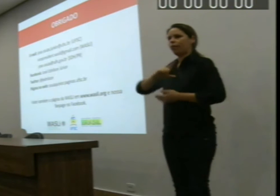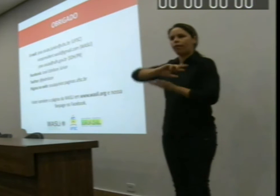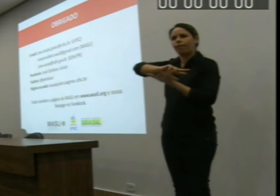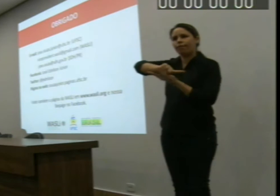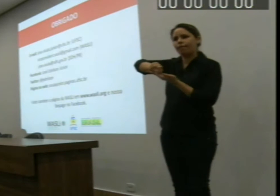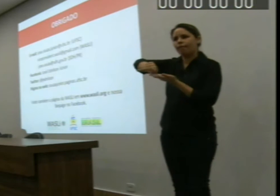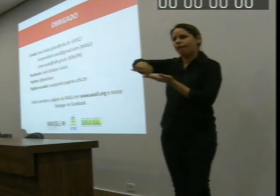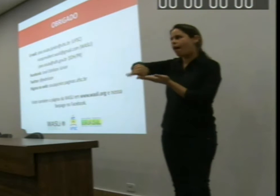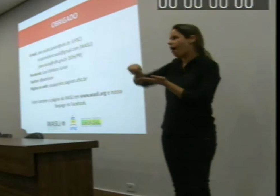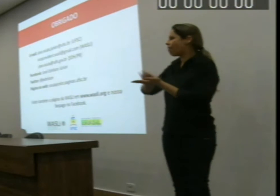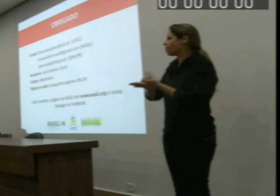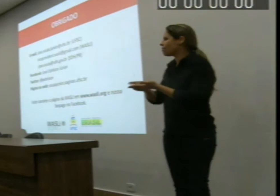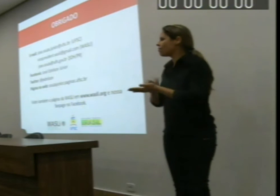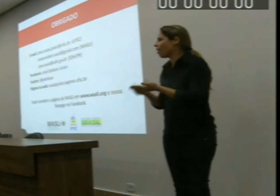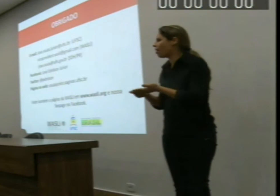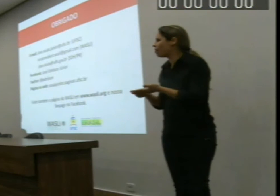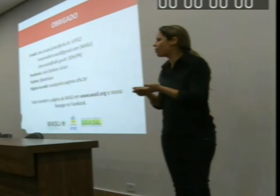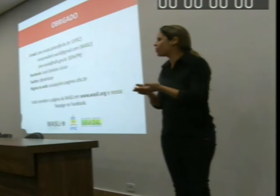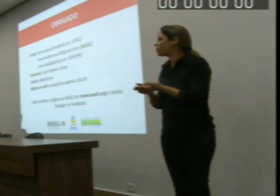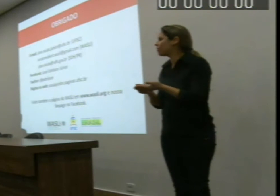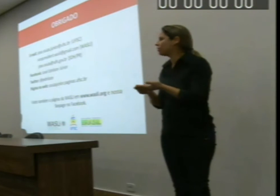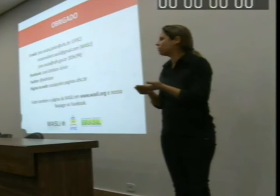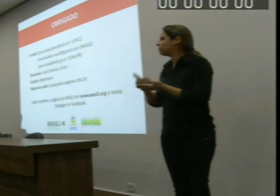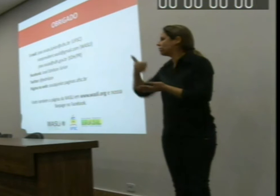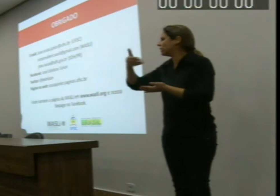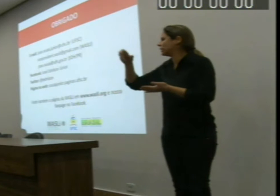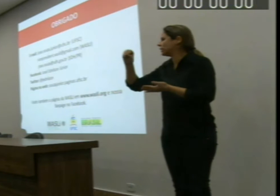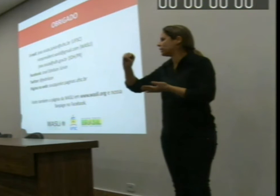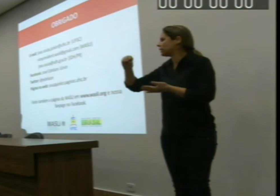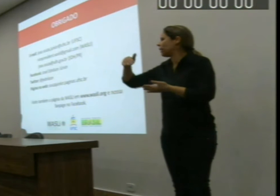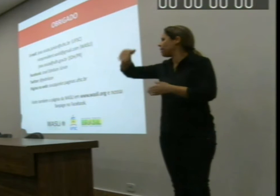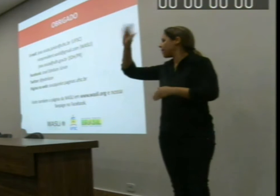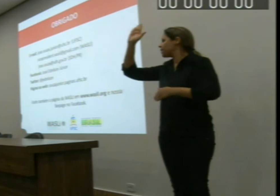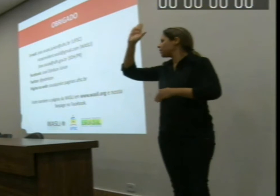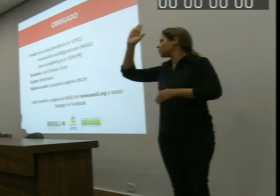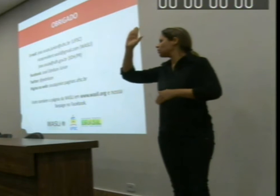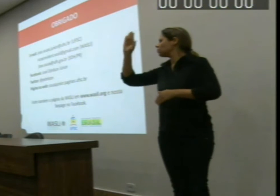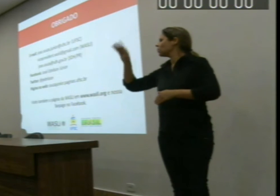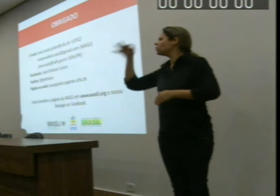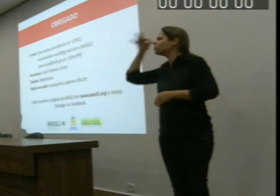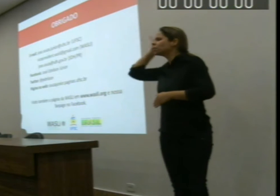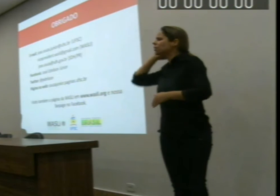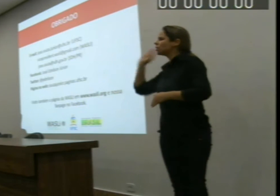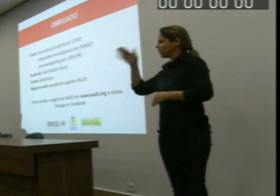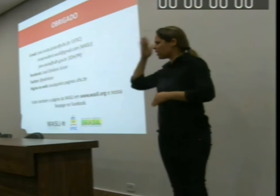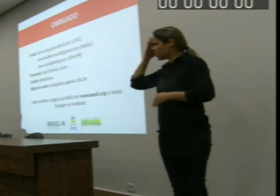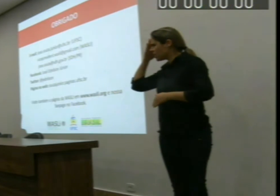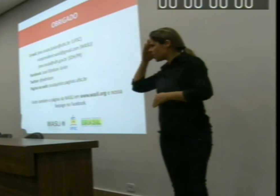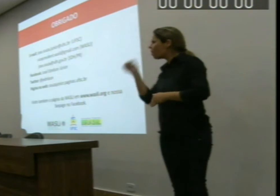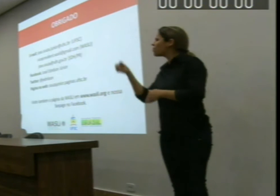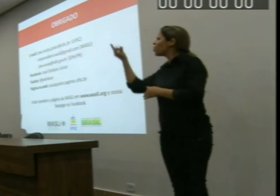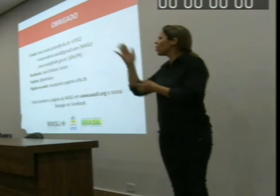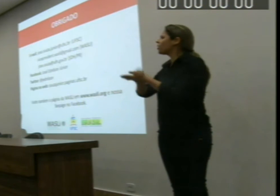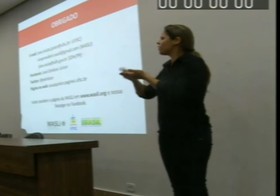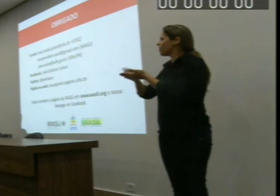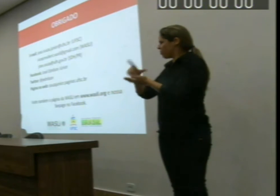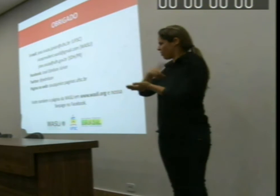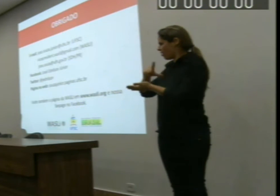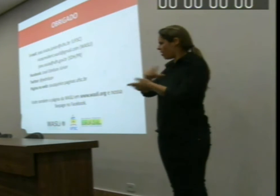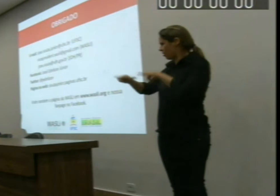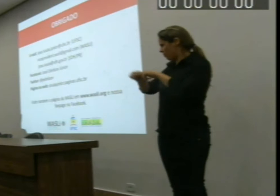eu acho que até centenas não sei se a Shirley sabe quantos intérpretes tem hoje trabalhando na rede